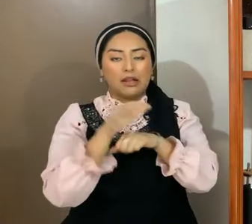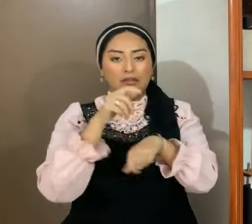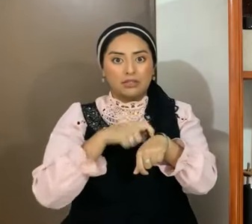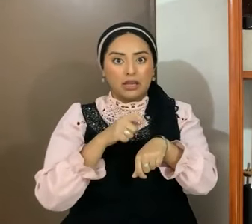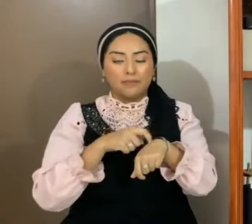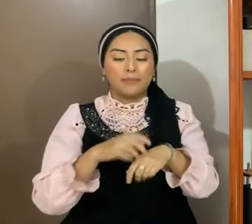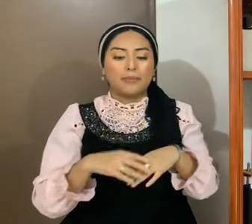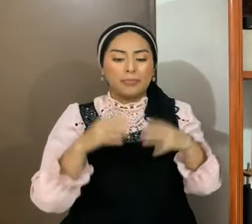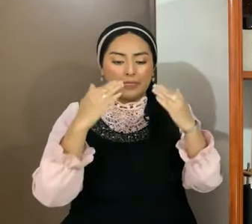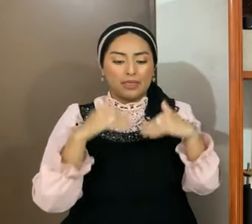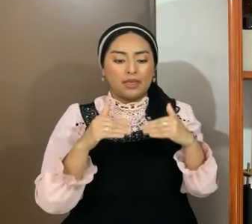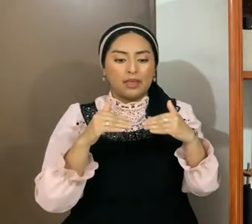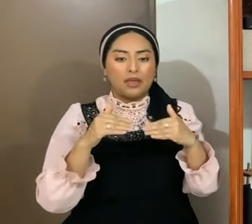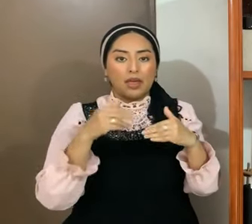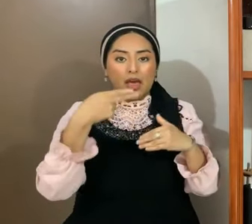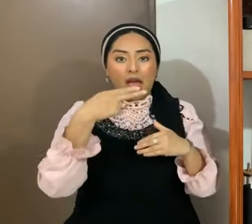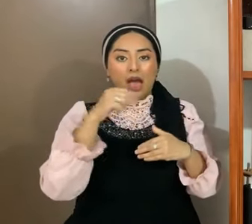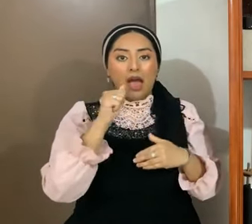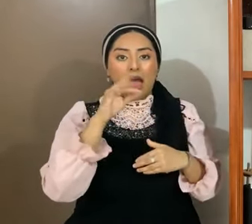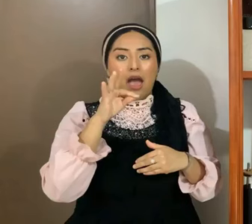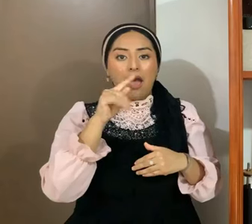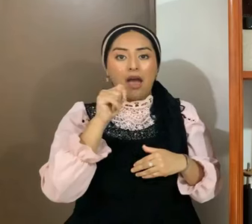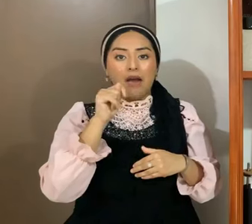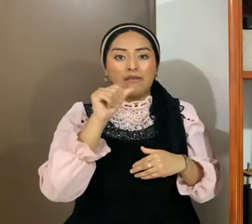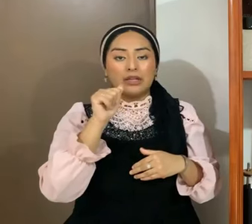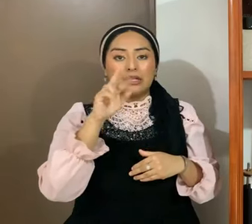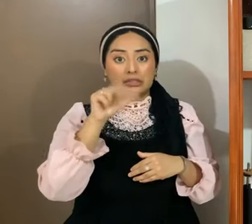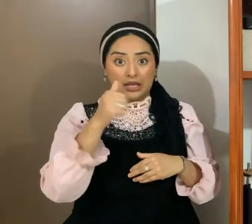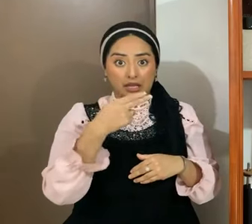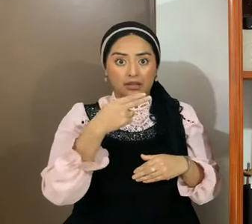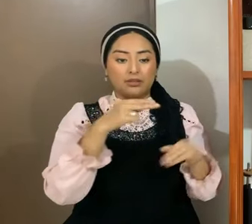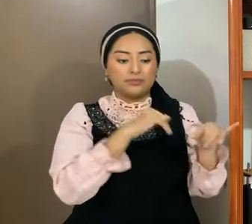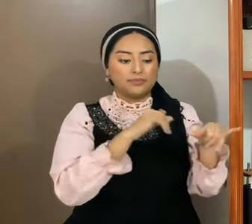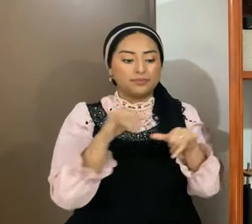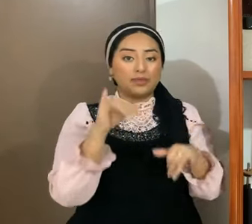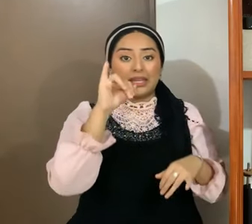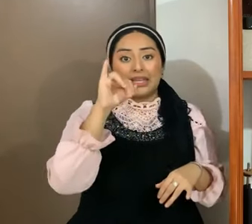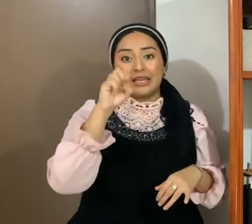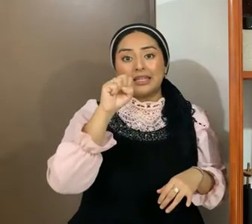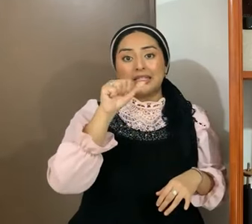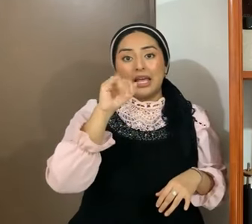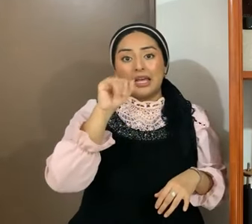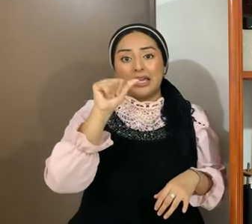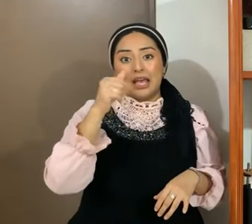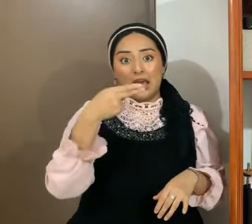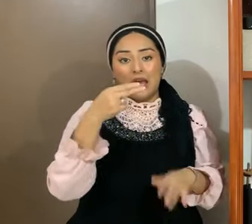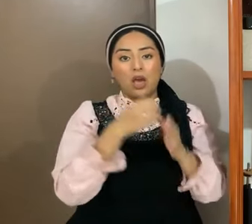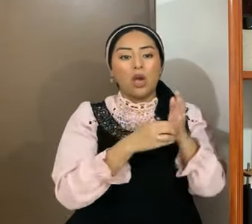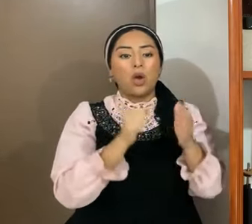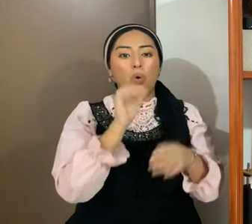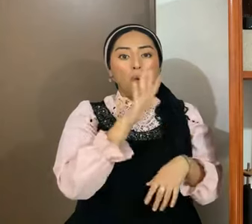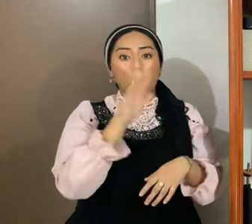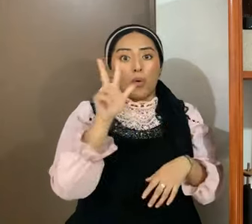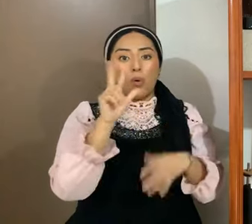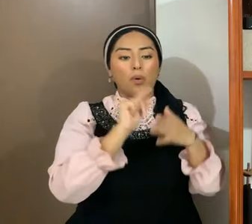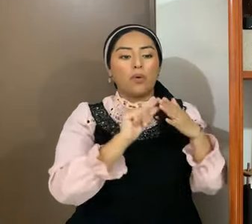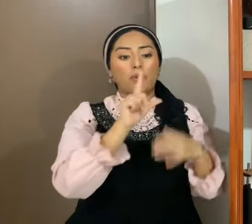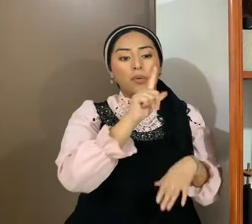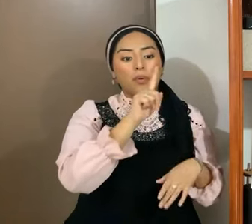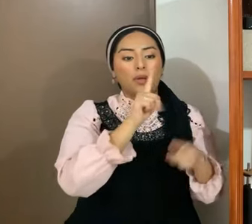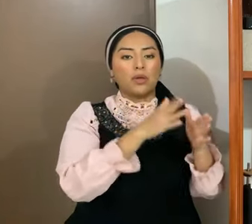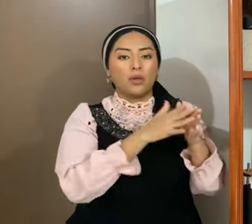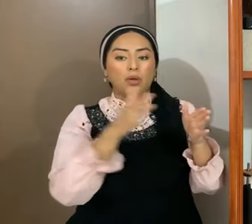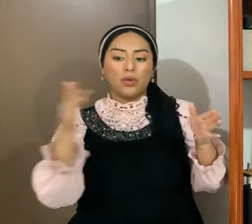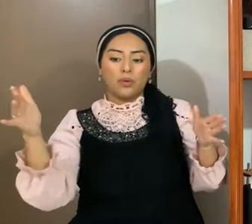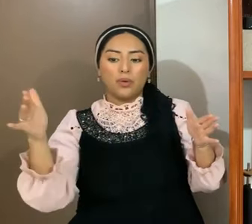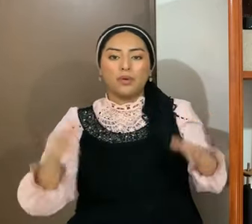tiempo. Vamos a Isaías 43. La Haftará es Isaías 43, del verso 21 en